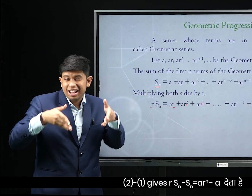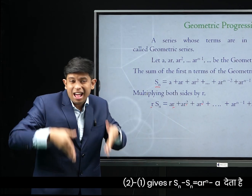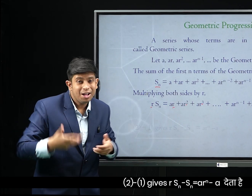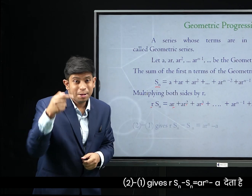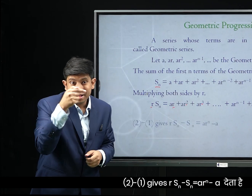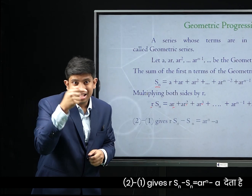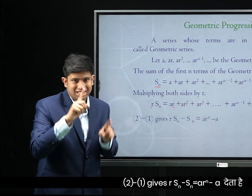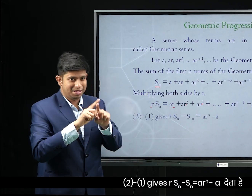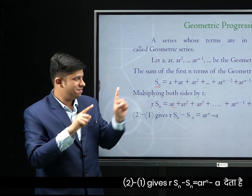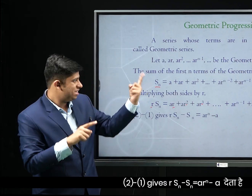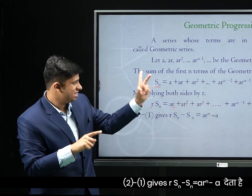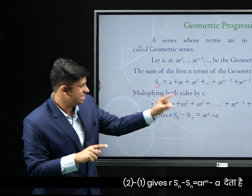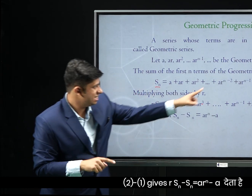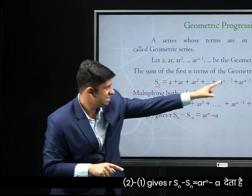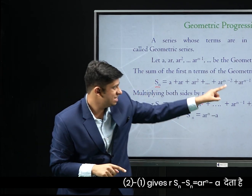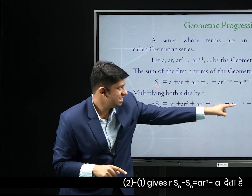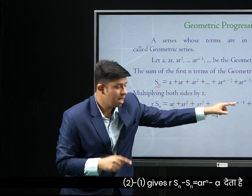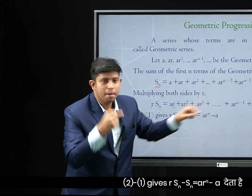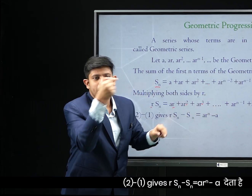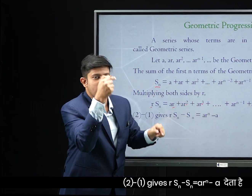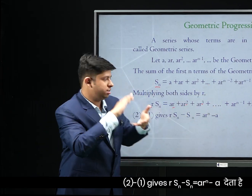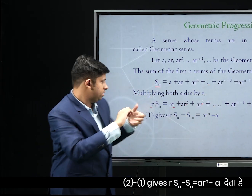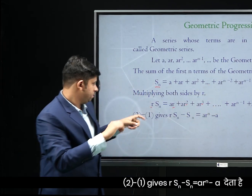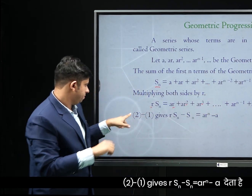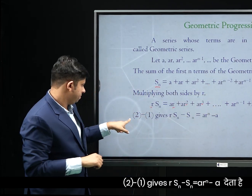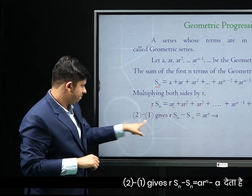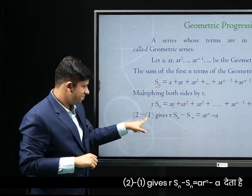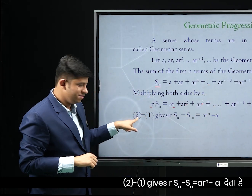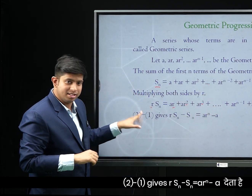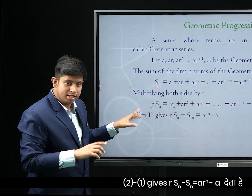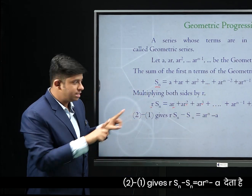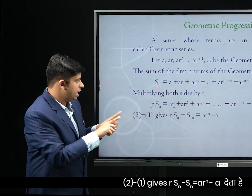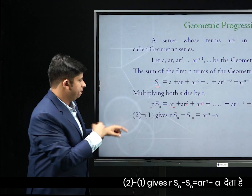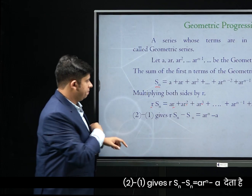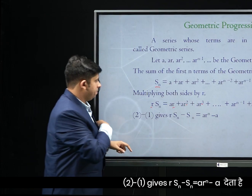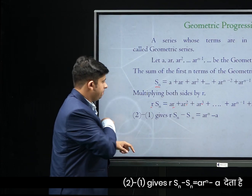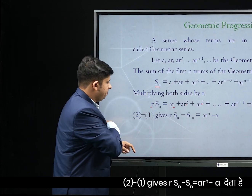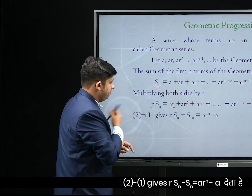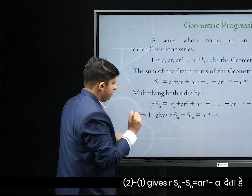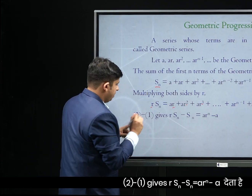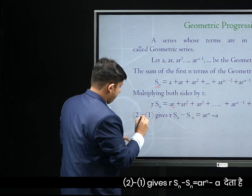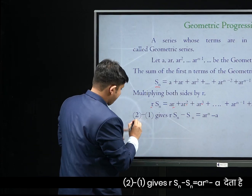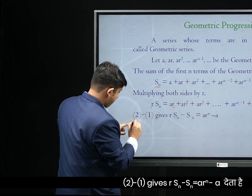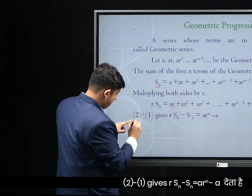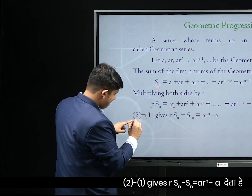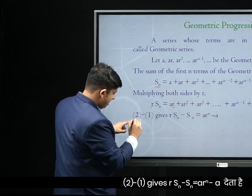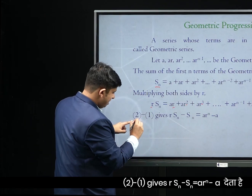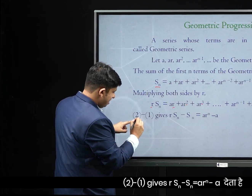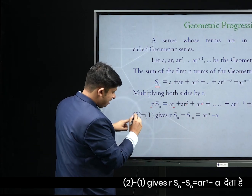Equation 2 minus equation 1 RSn minus Sn is equal AR power n